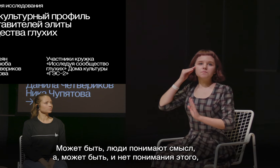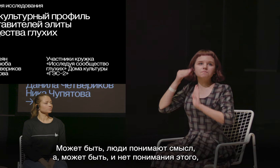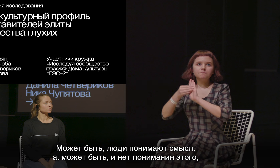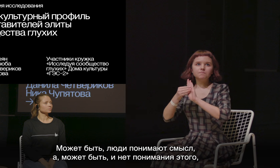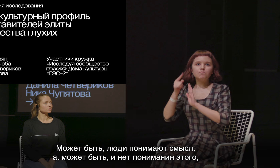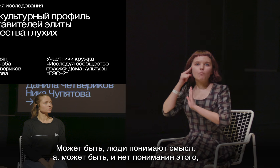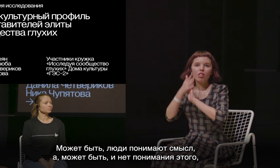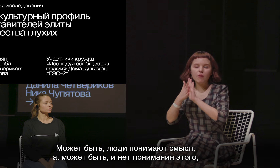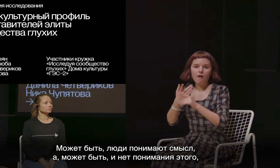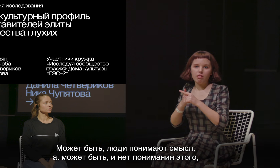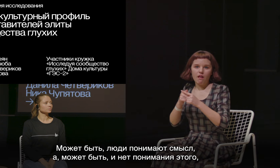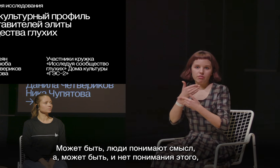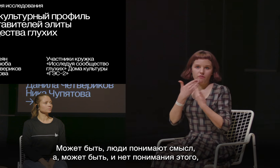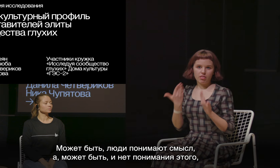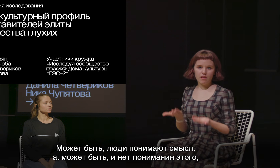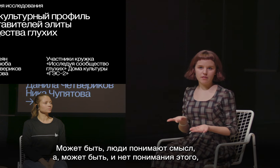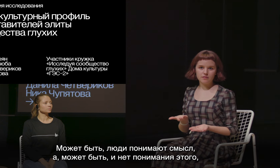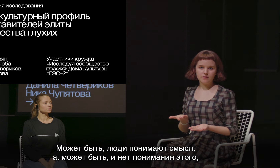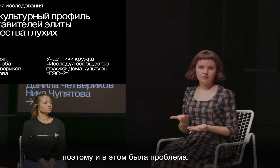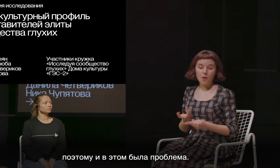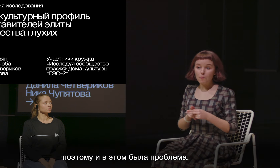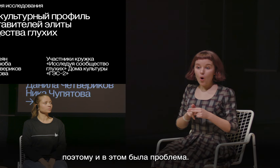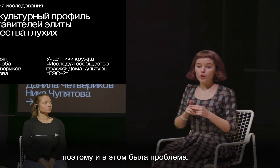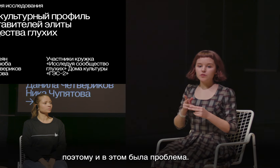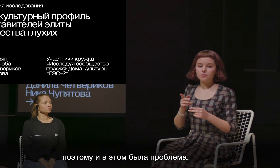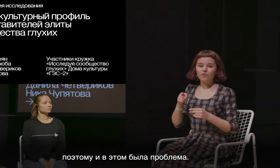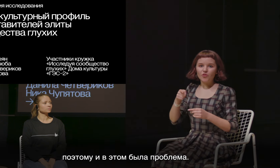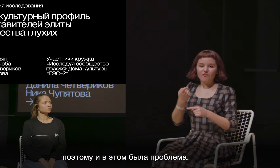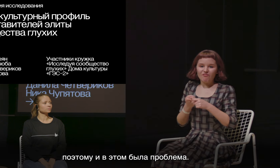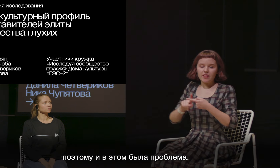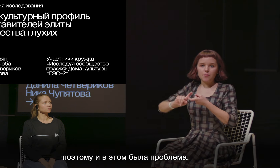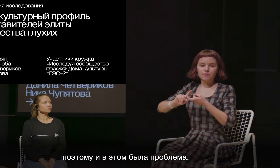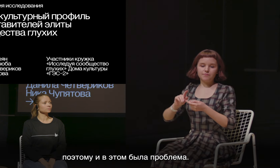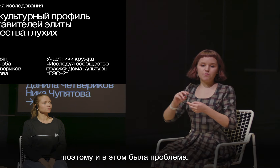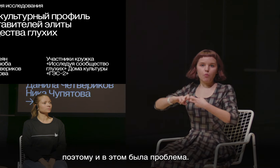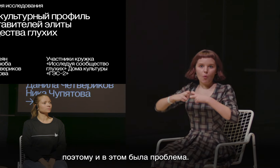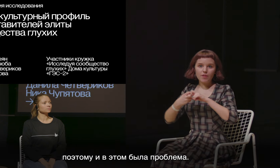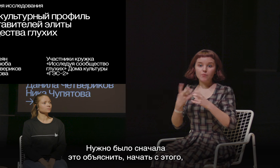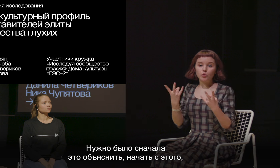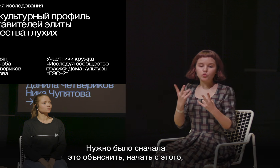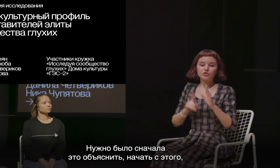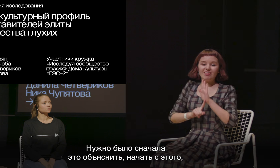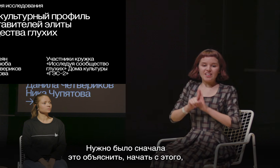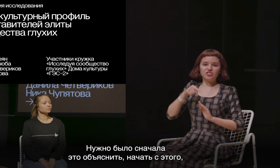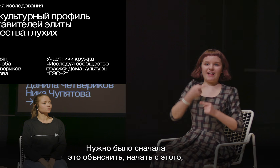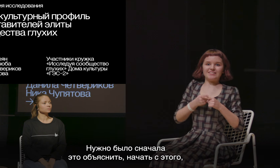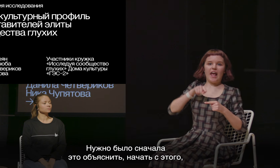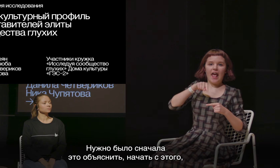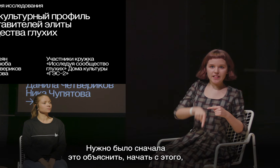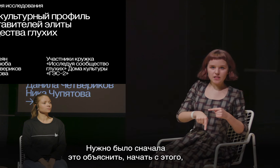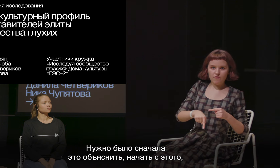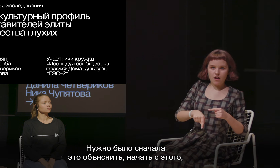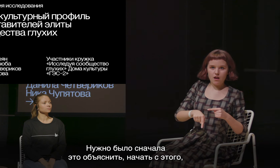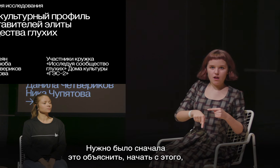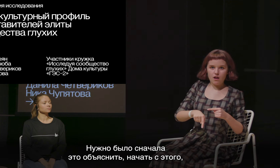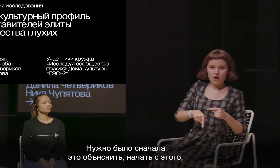Может быть, люди понимают смысл, понимают, а может быть, и нет понимания этого. Поэтому и в этом была проблема. Нужно было сначала